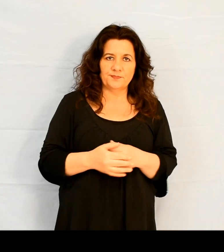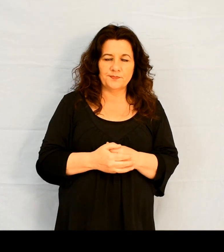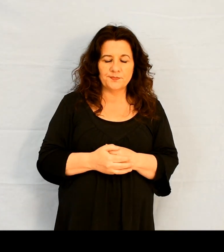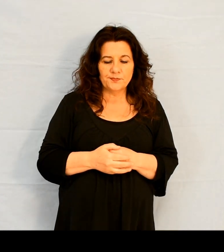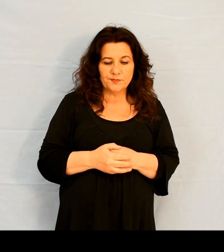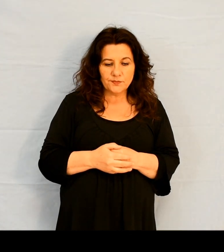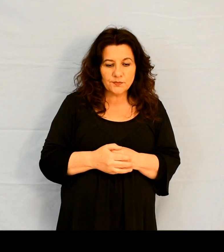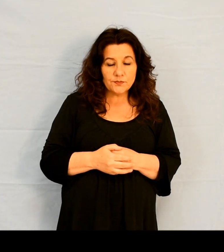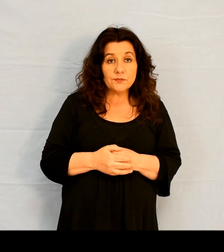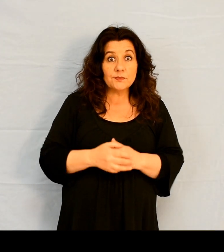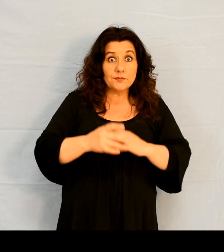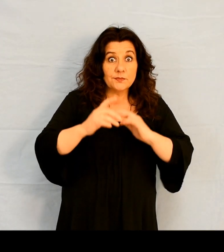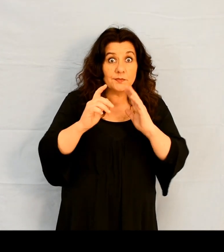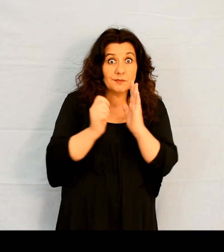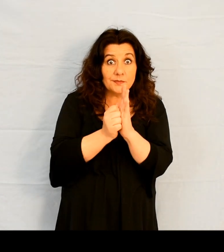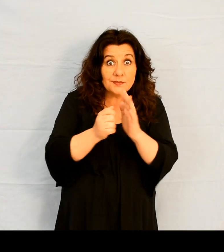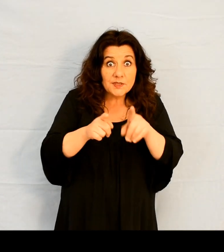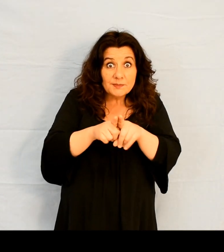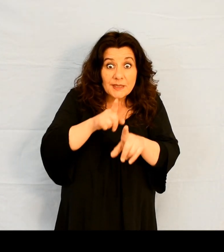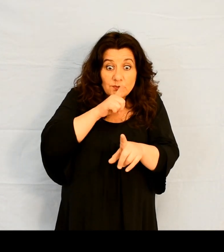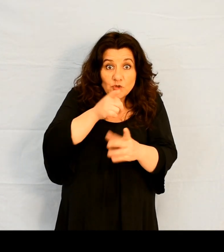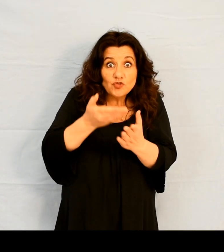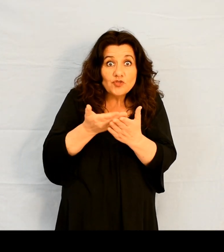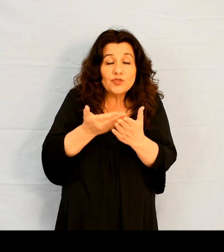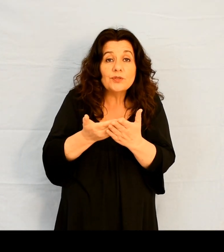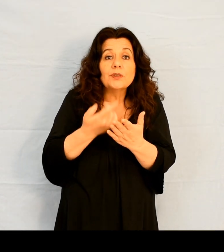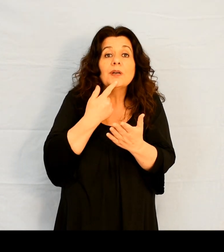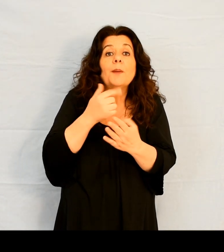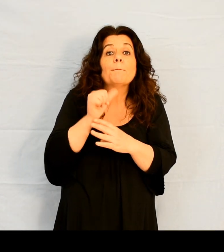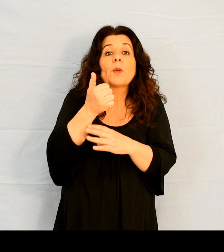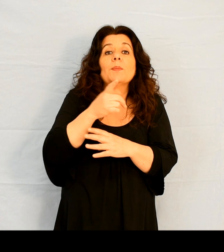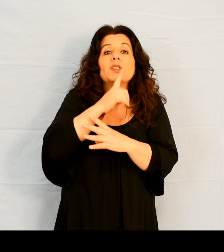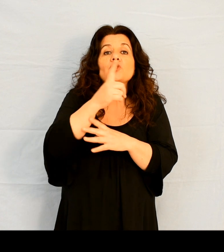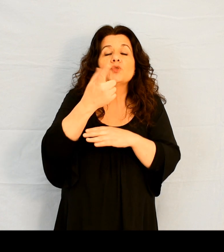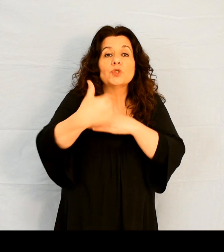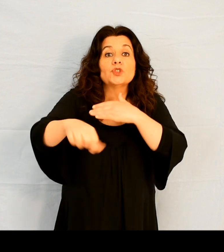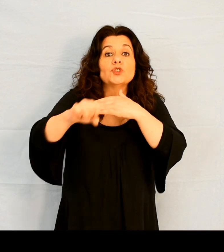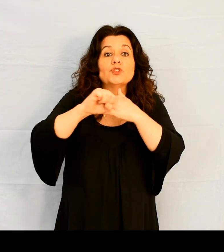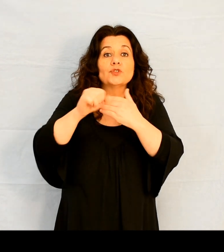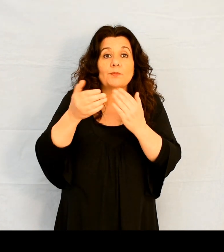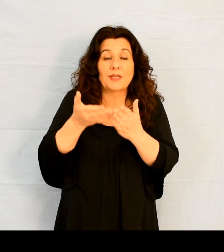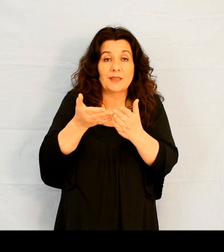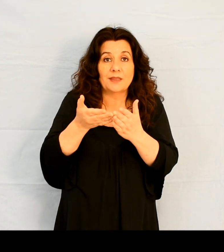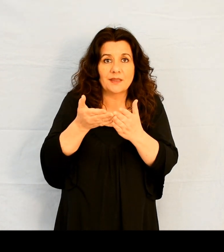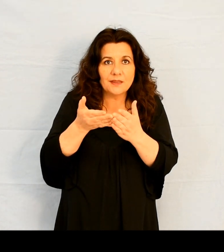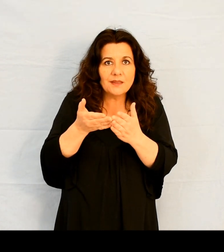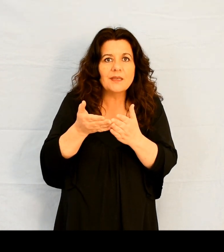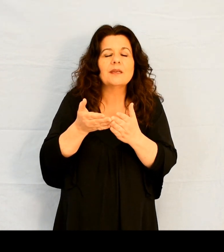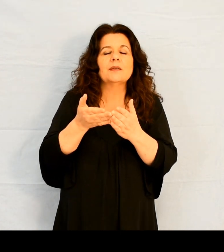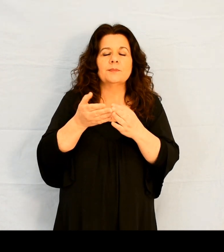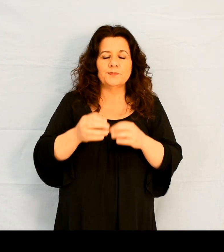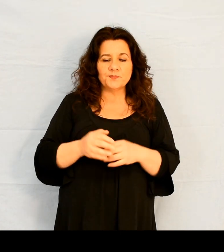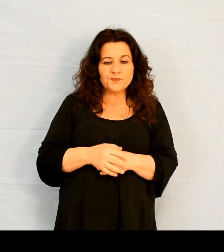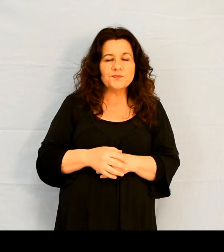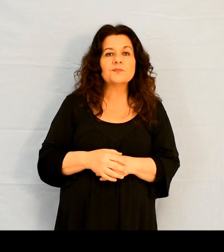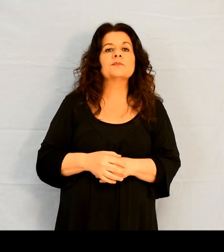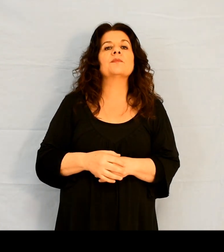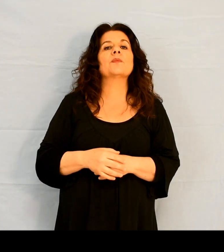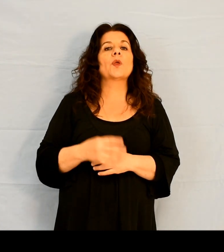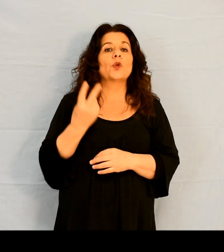Le même jour, c'est-à-dire le premier jour de la semaine, 2 disciples faisaient route vers le village